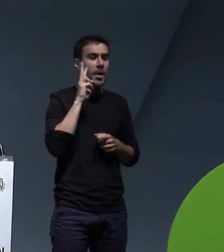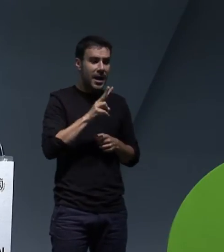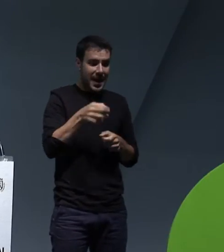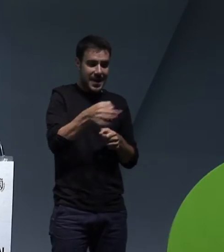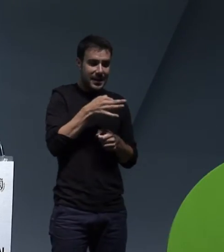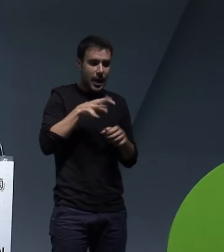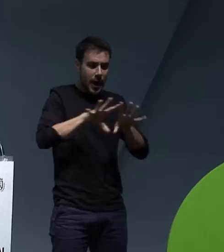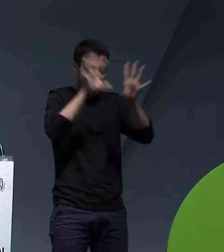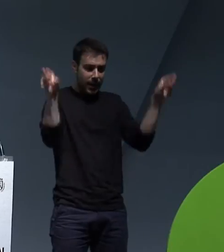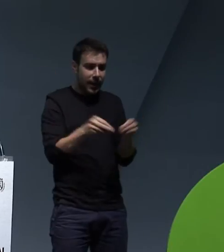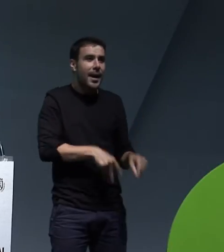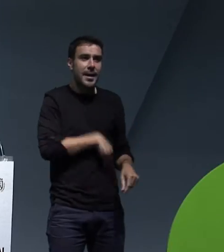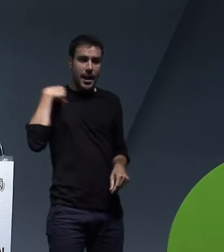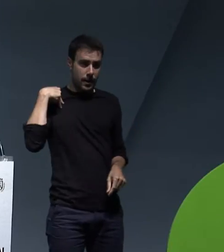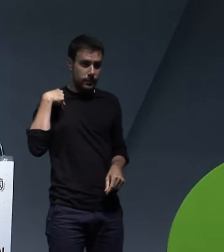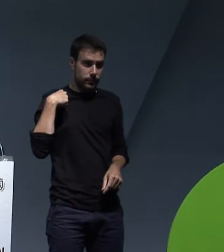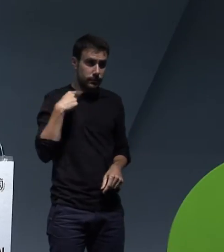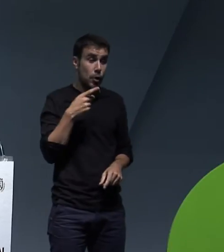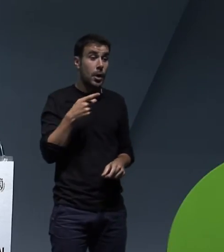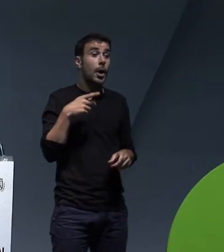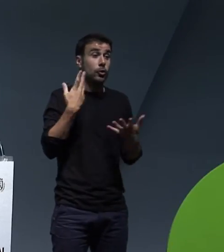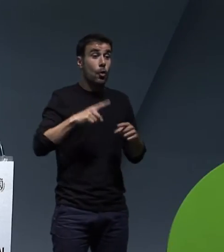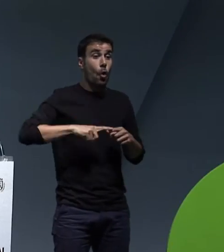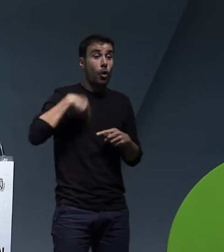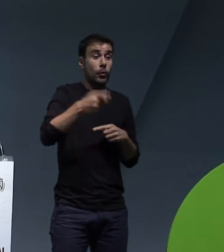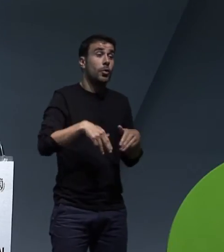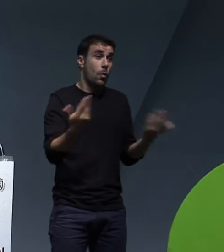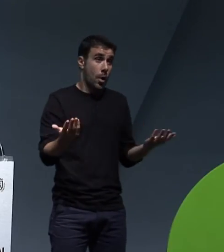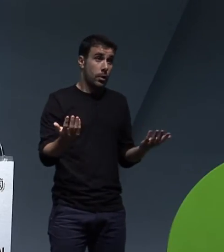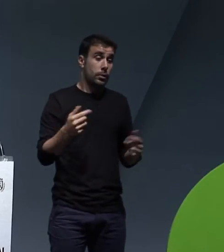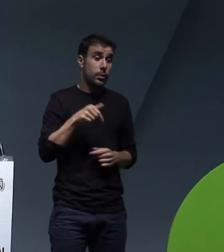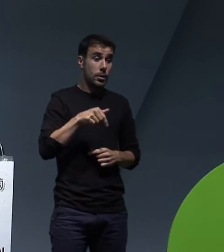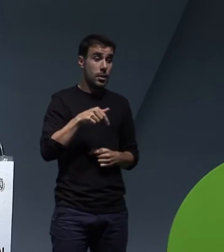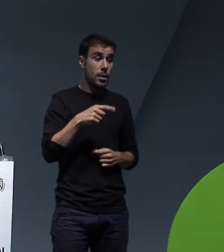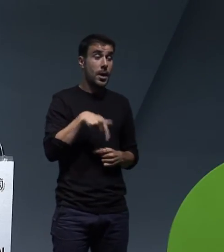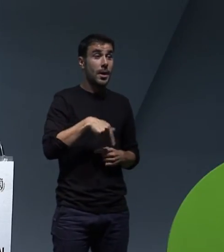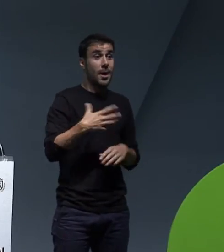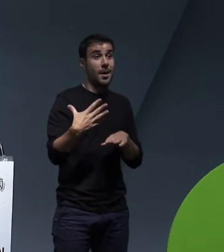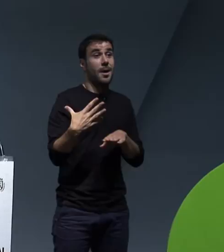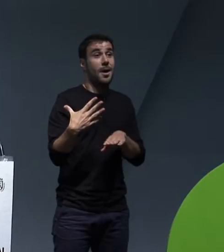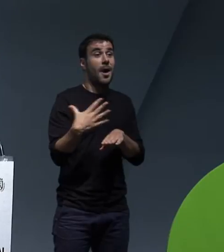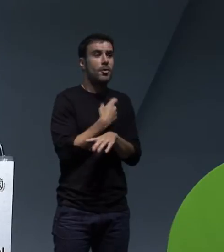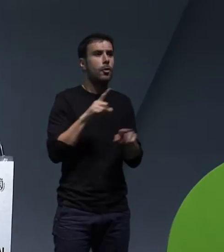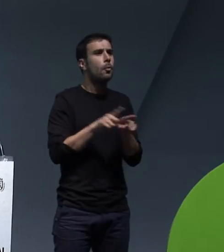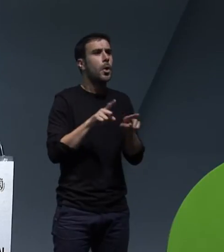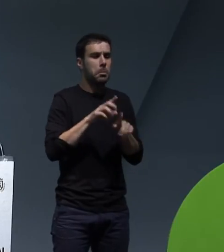todo. Y como consecuencia de ello, la institución dio un paso al frente,